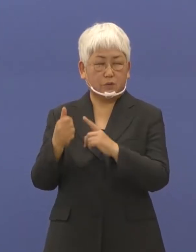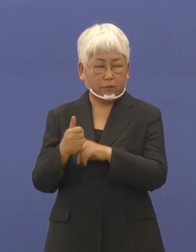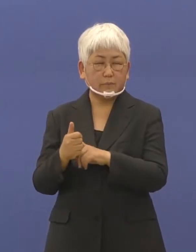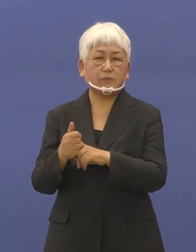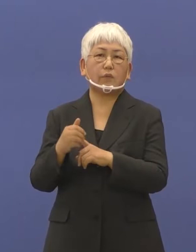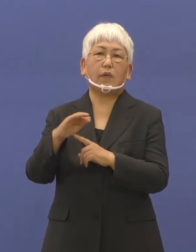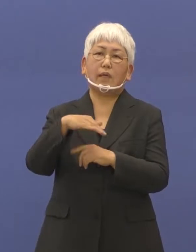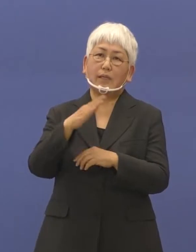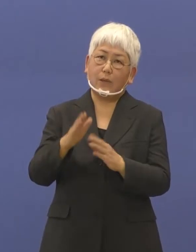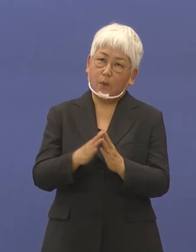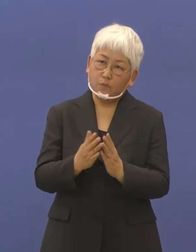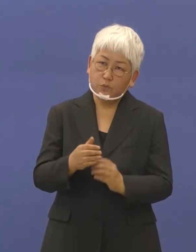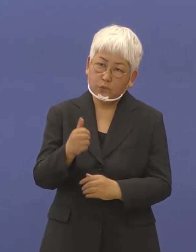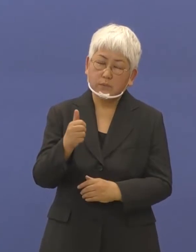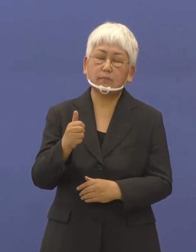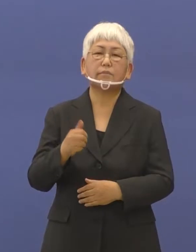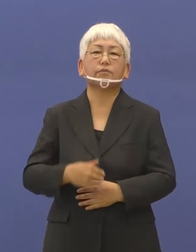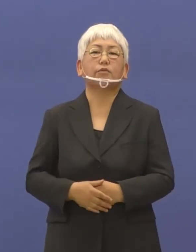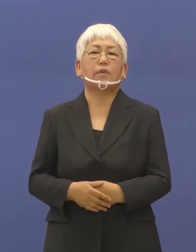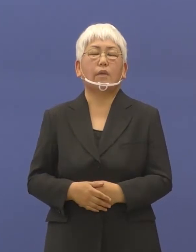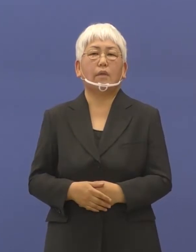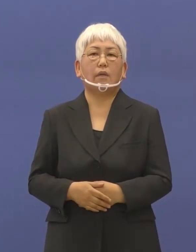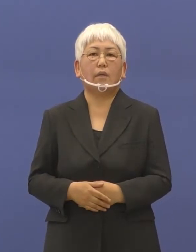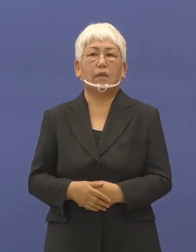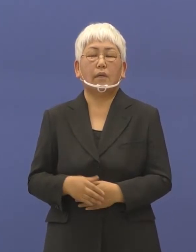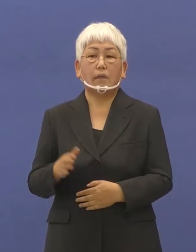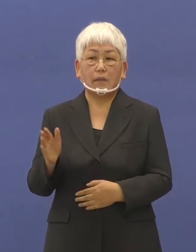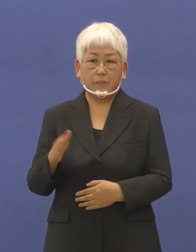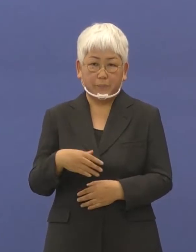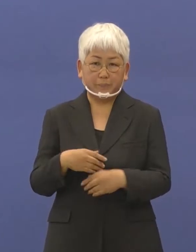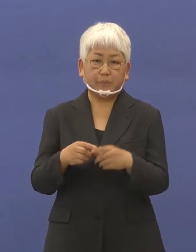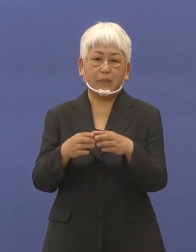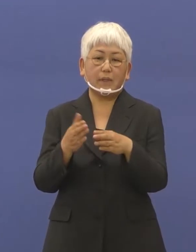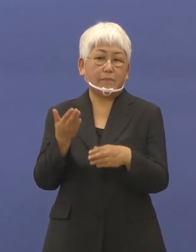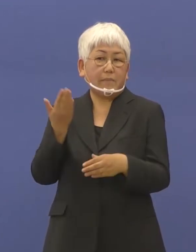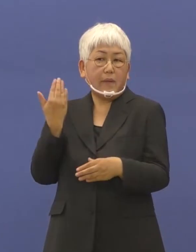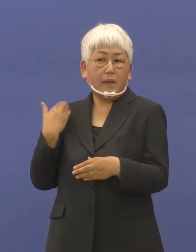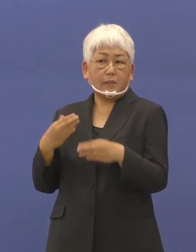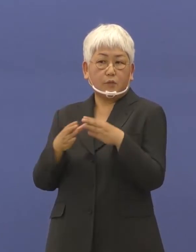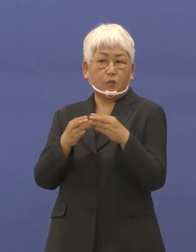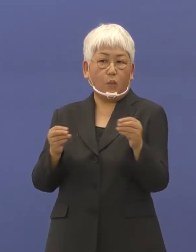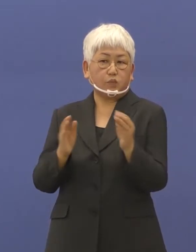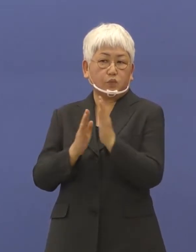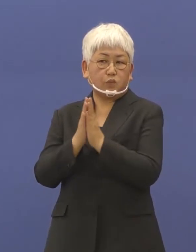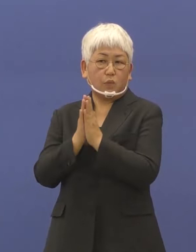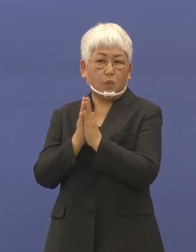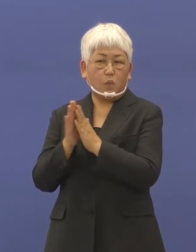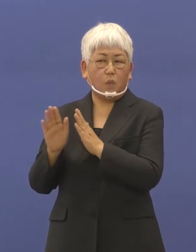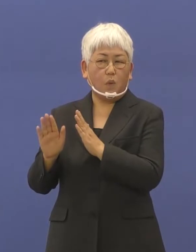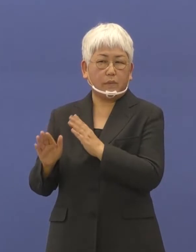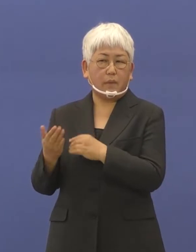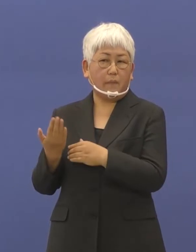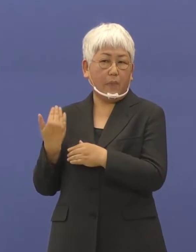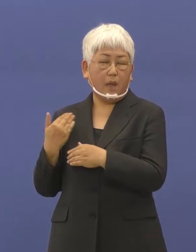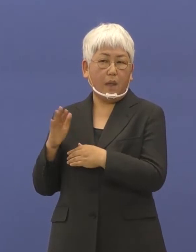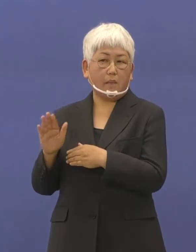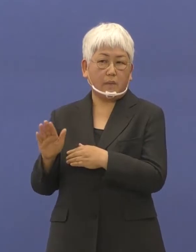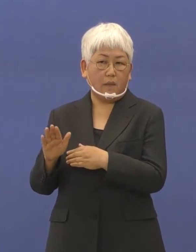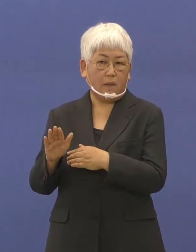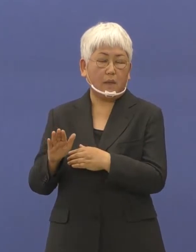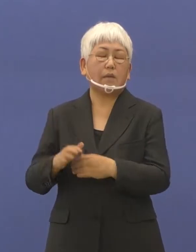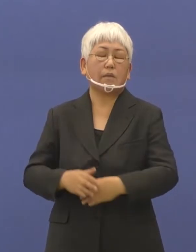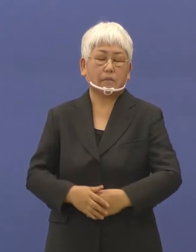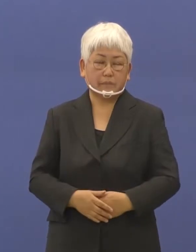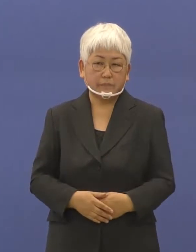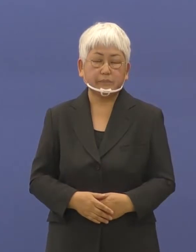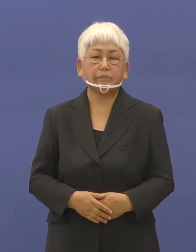山本五十六さんですか、そういう国葬をやるという雰囲気を醸し出